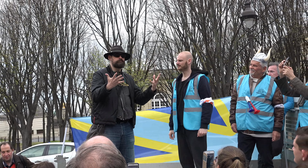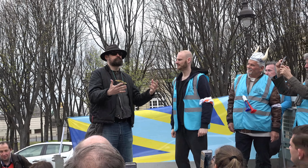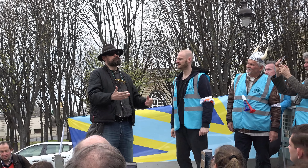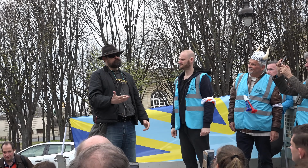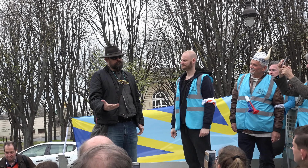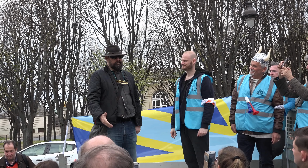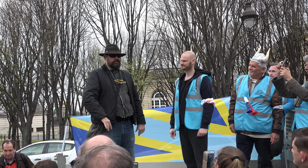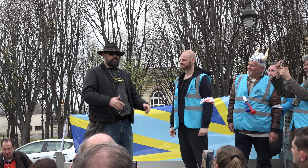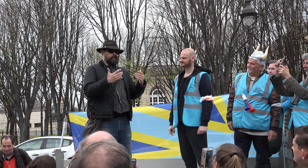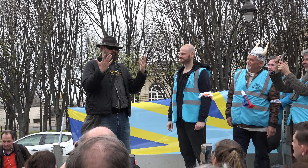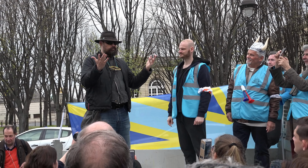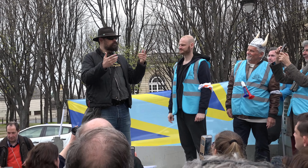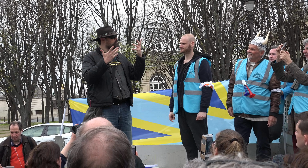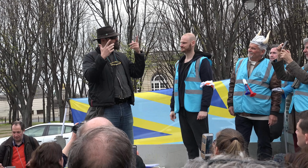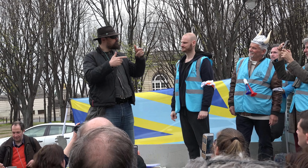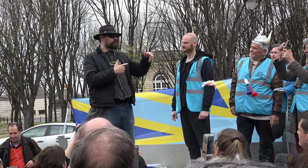Et je voudrais savoir.